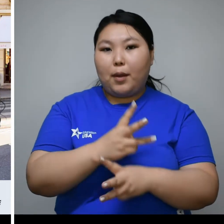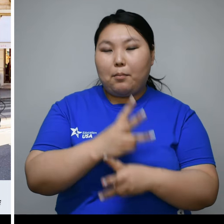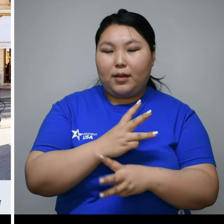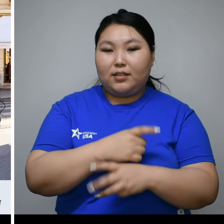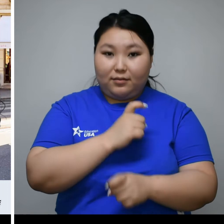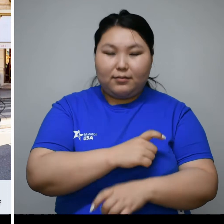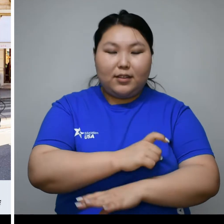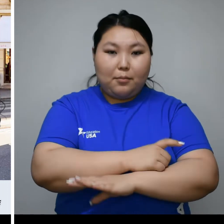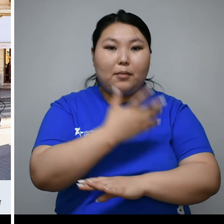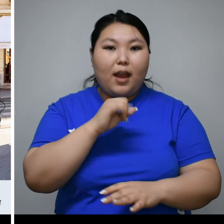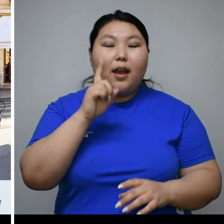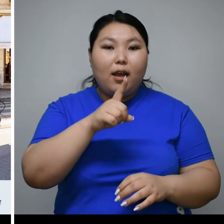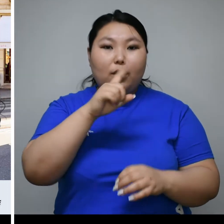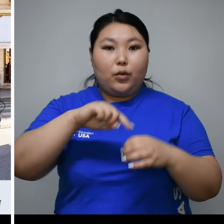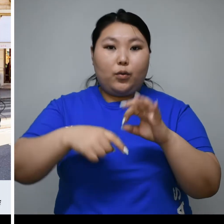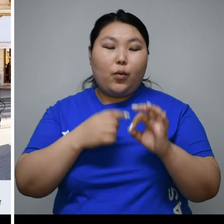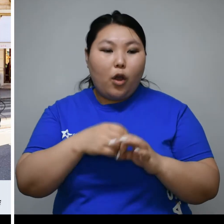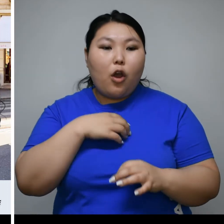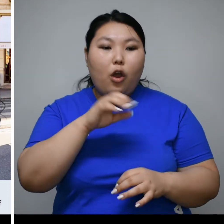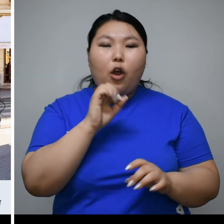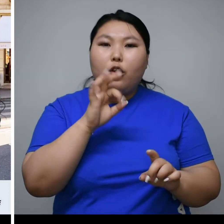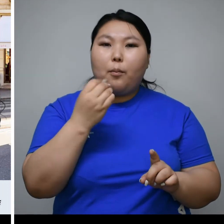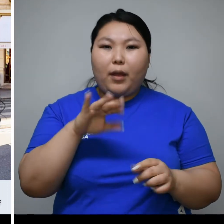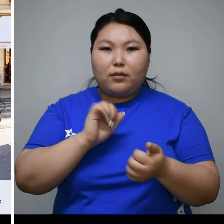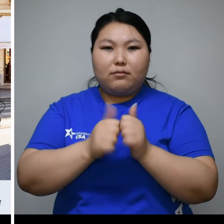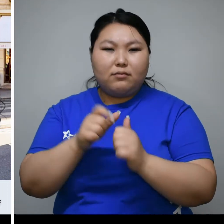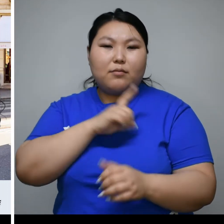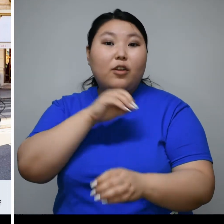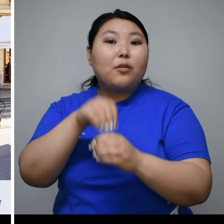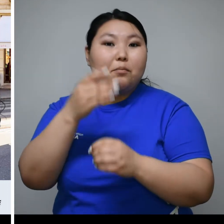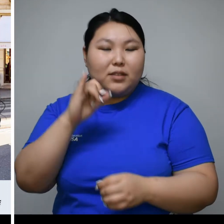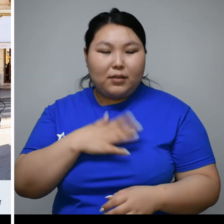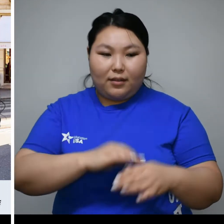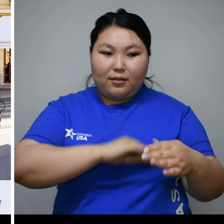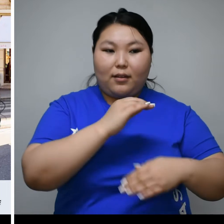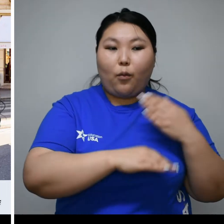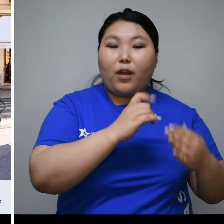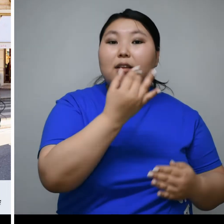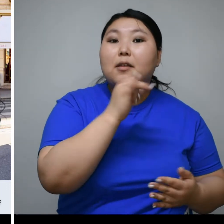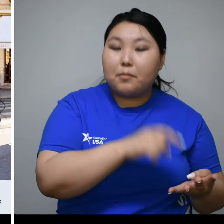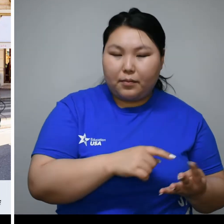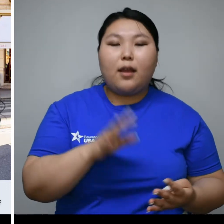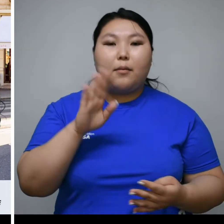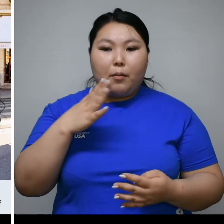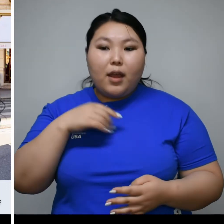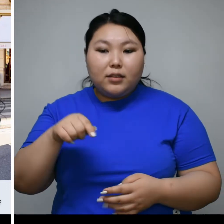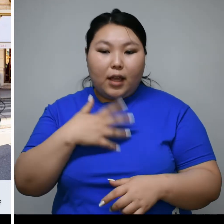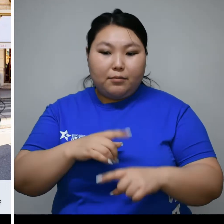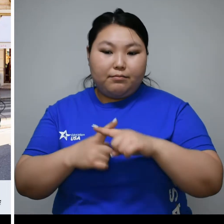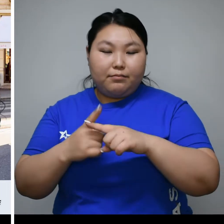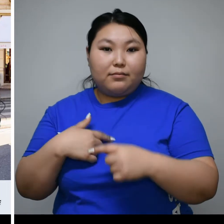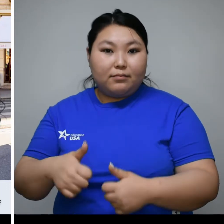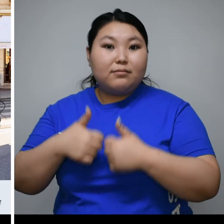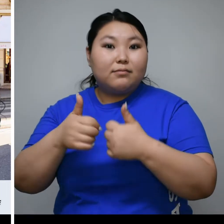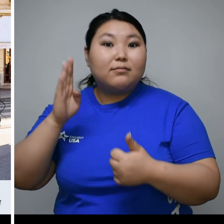хичээл байсан. Тэгээд IQ-гийн олимпиадуудад их оролцдог байсан. Тэгэхээр за миний давуу тал юм байна. Тэгэхээр би яг эндээ сайн юм